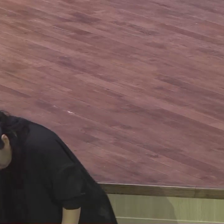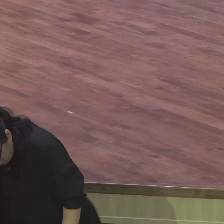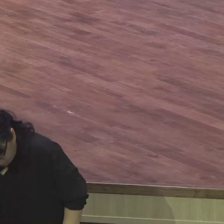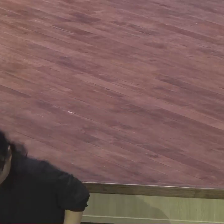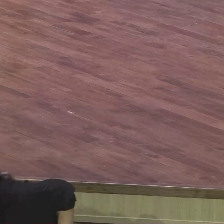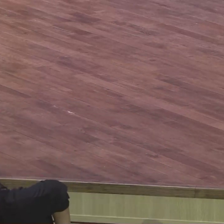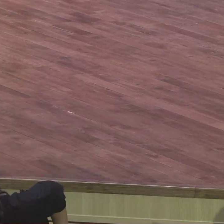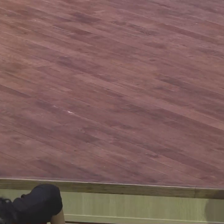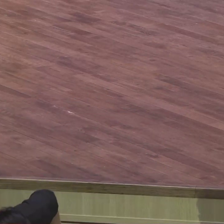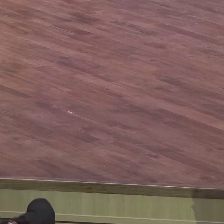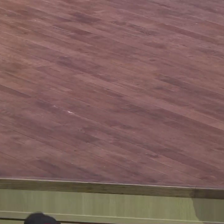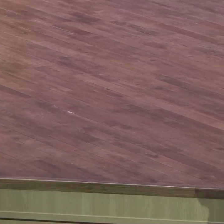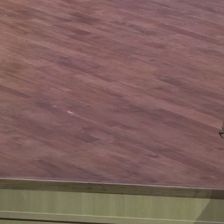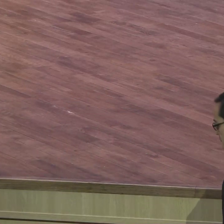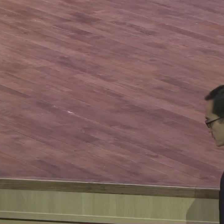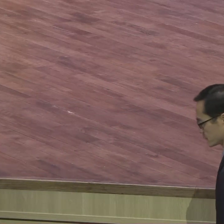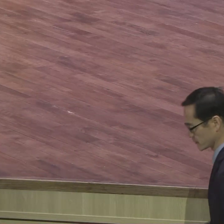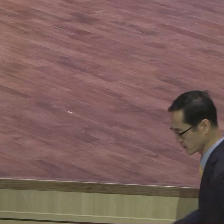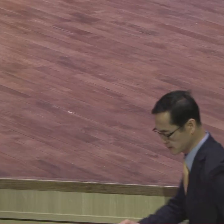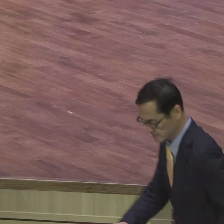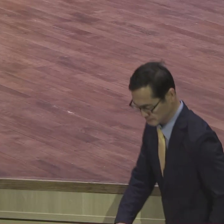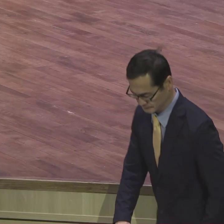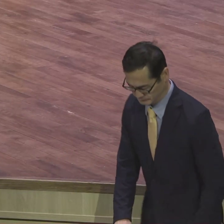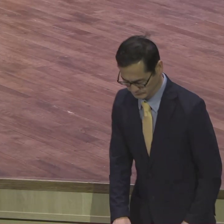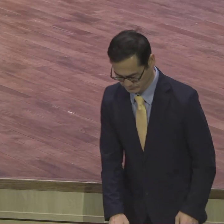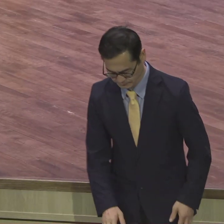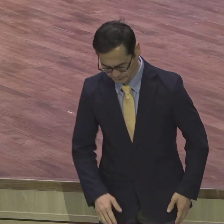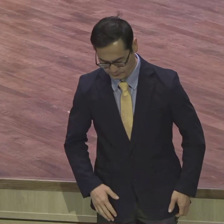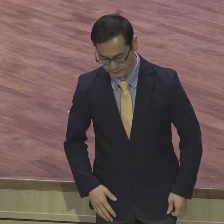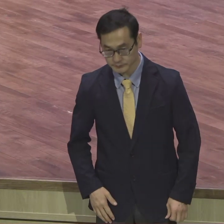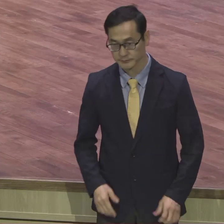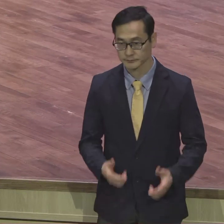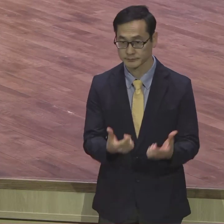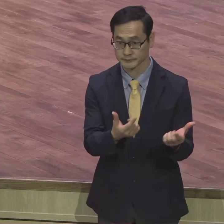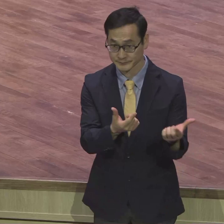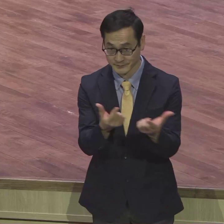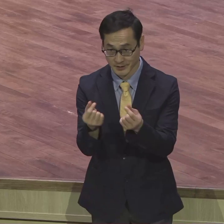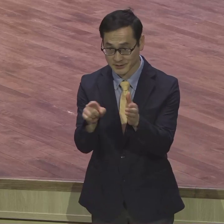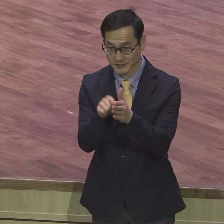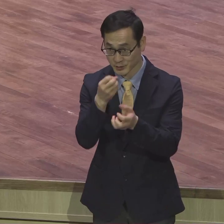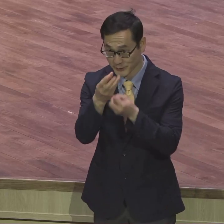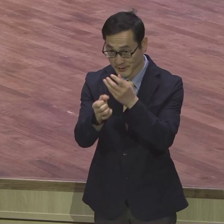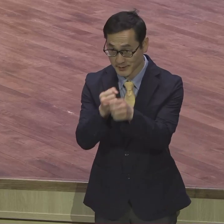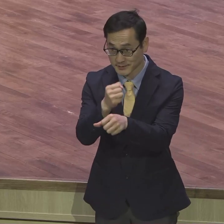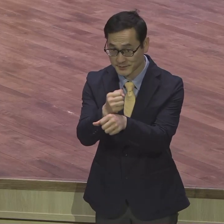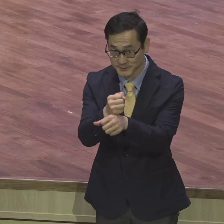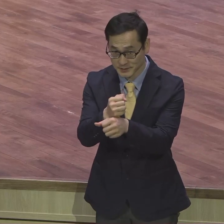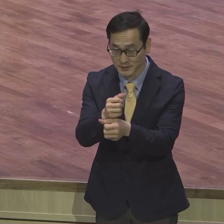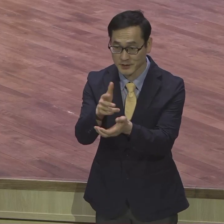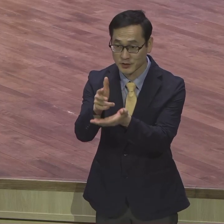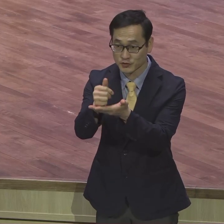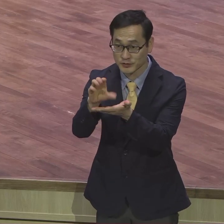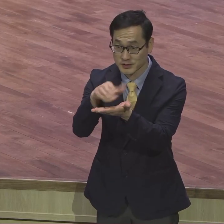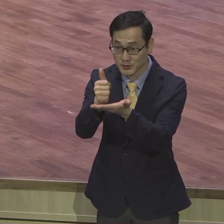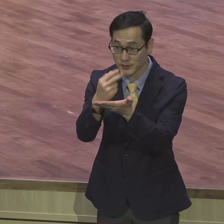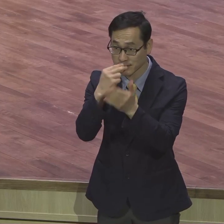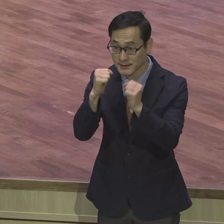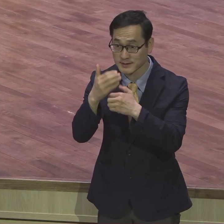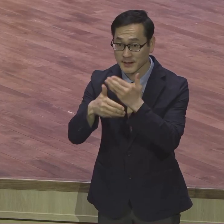여러분 여러분 창의하십니다. 신앙 고백합니다. 주는 그리스도시오 살아계신 하나님이야 되십니다.